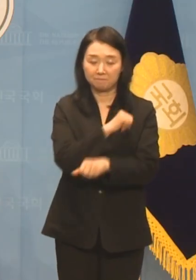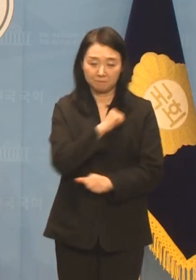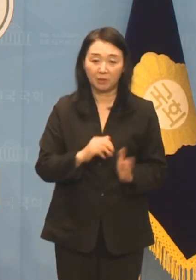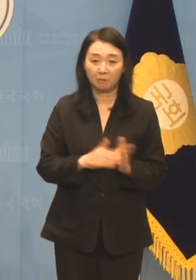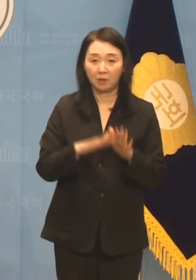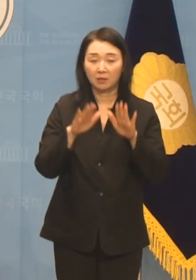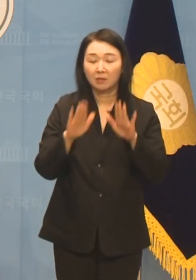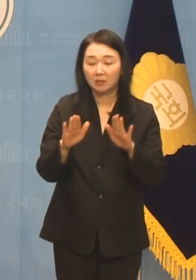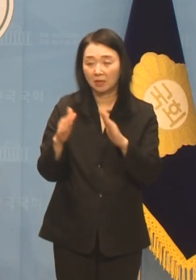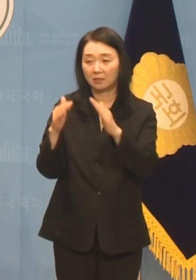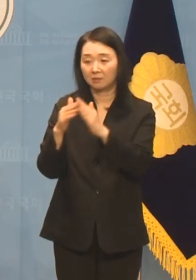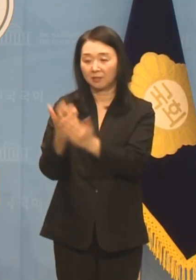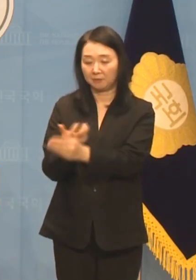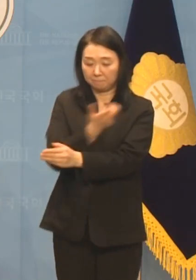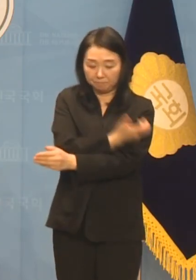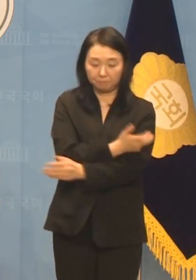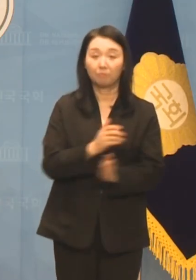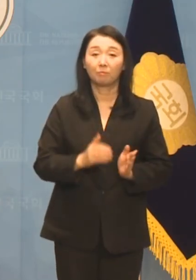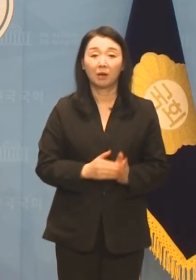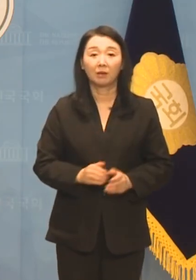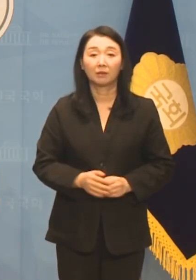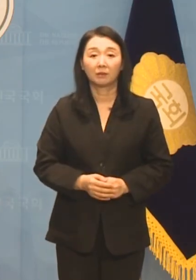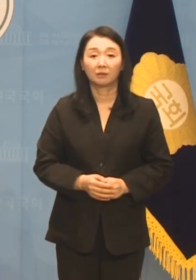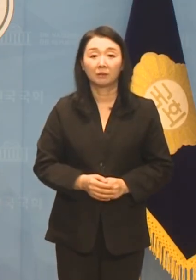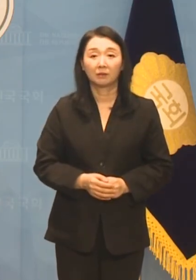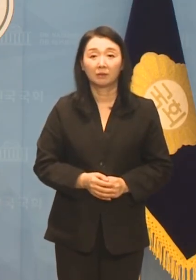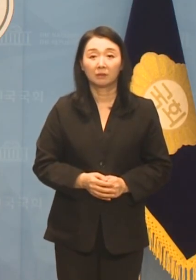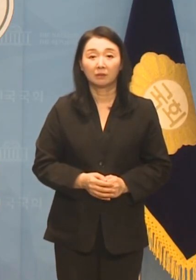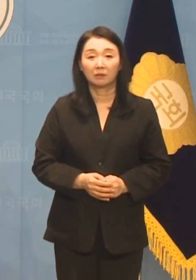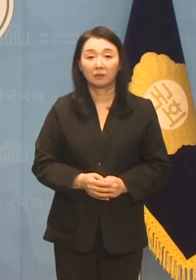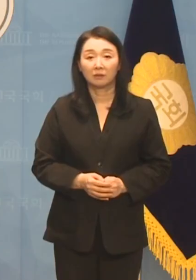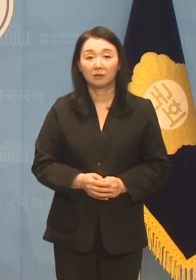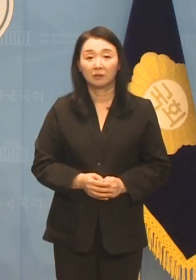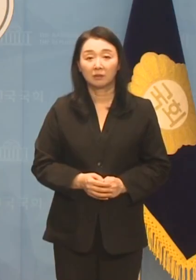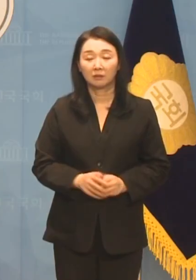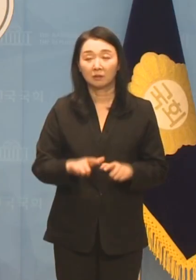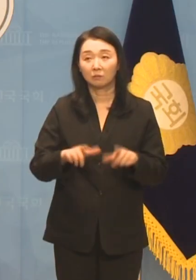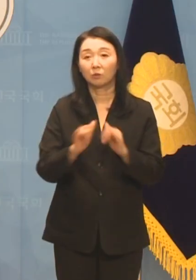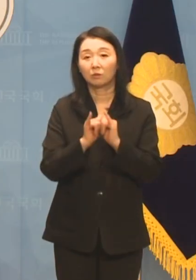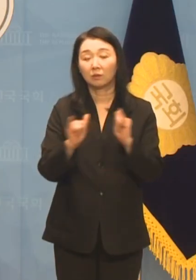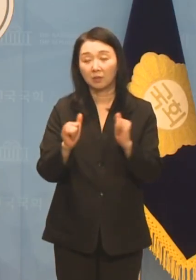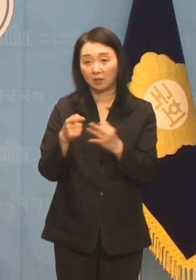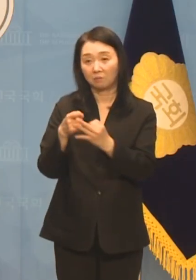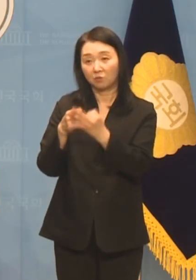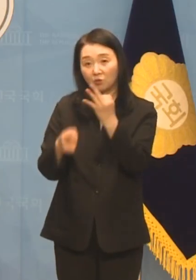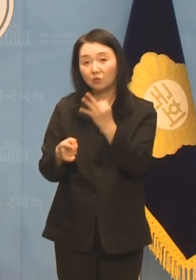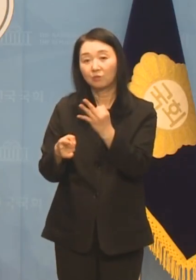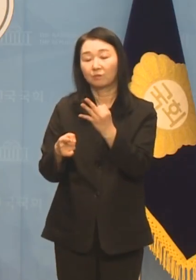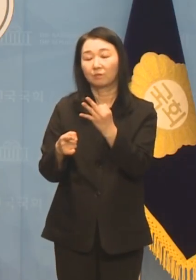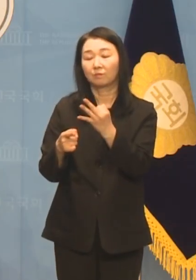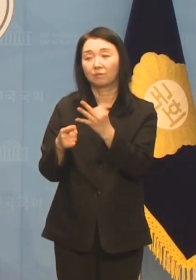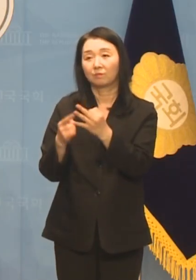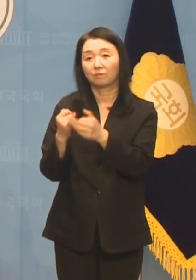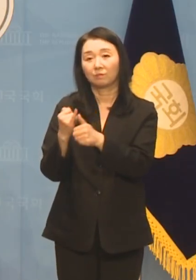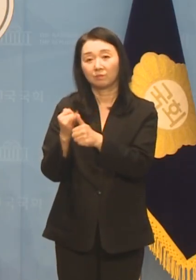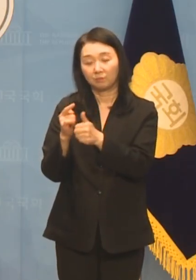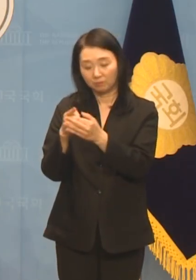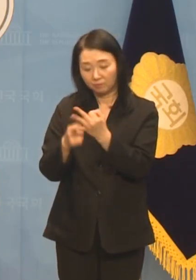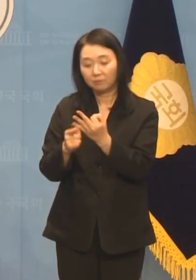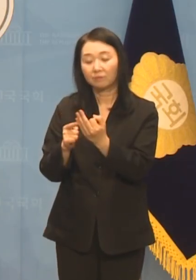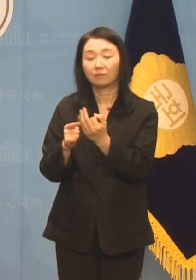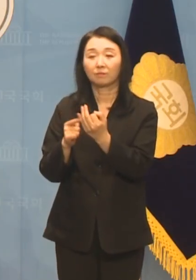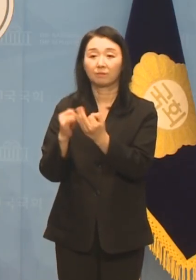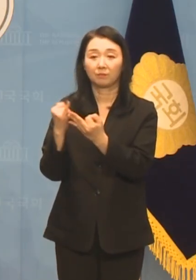이제야 간저에서 퇴거합니다. 민간인 윤석열과 김건희는 국가 중요시설인